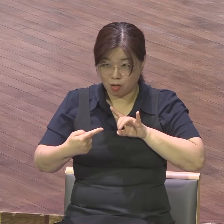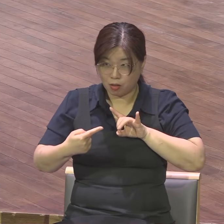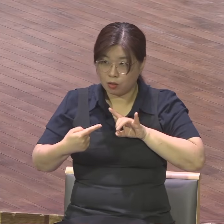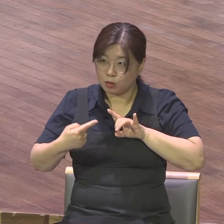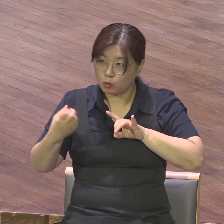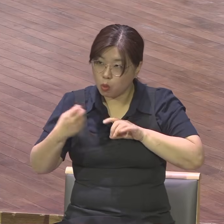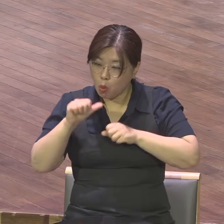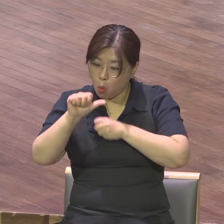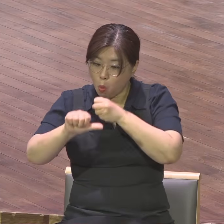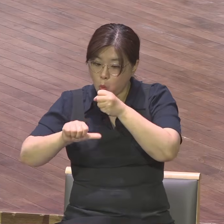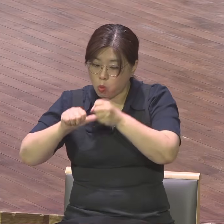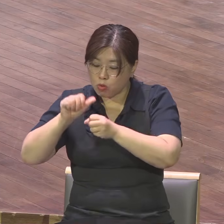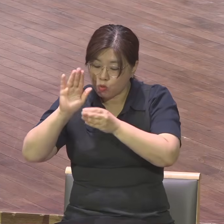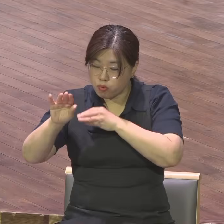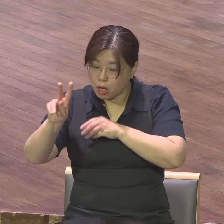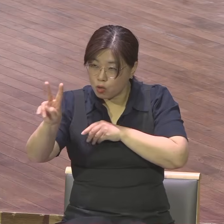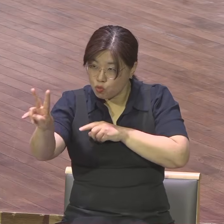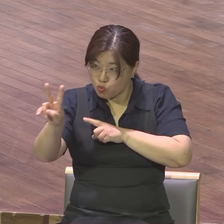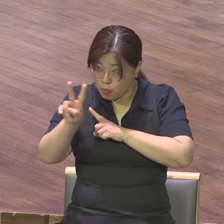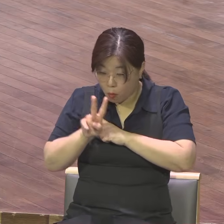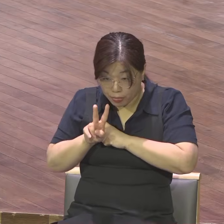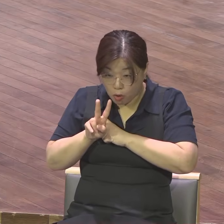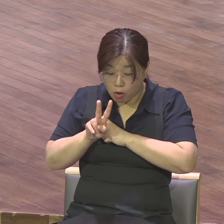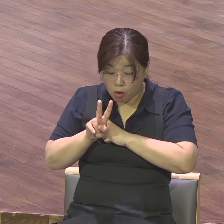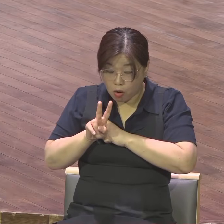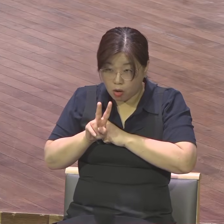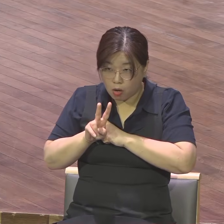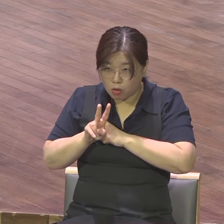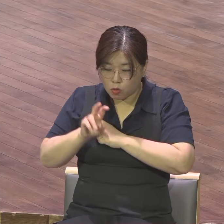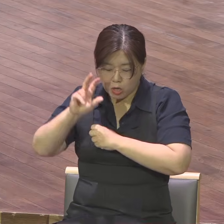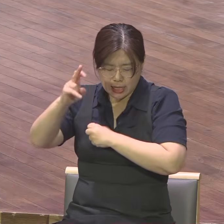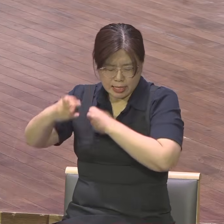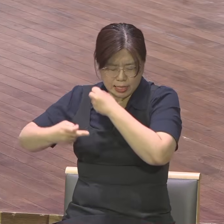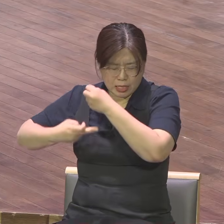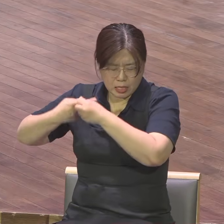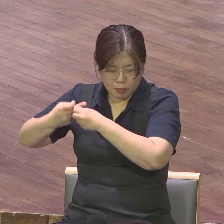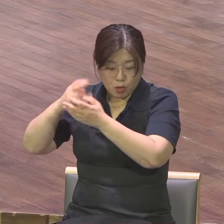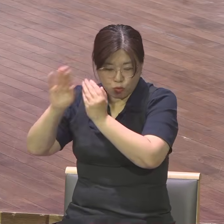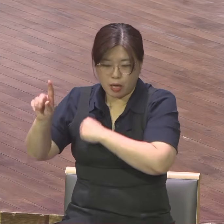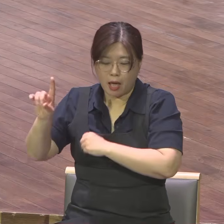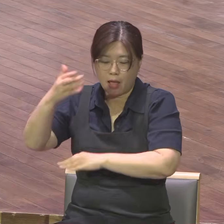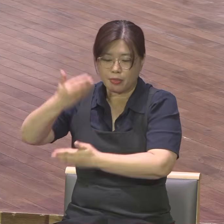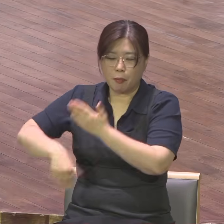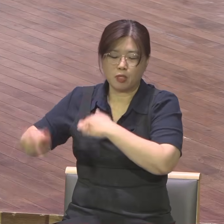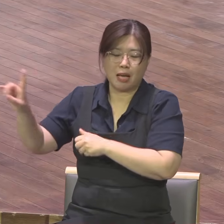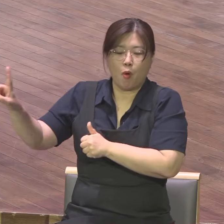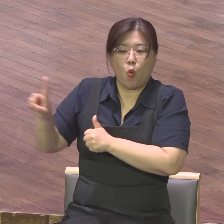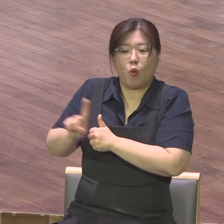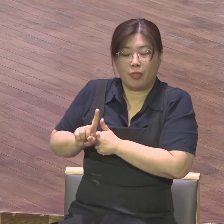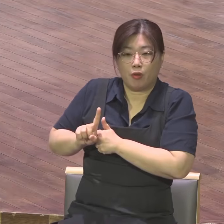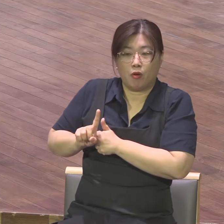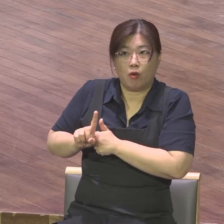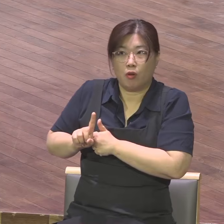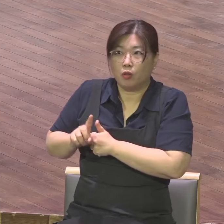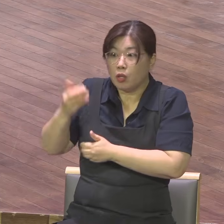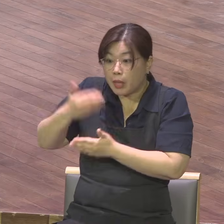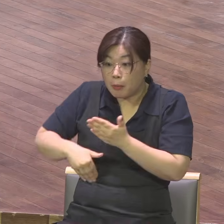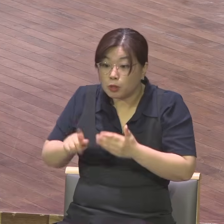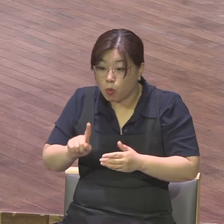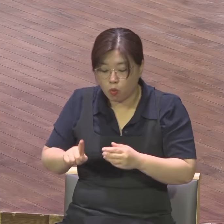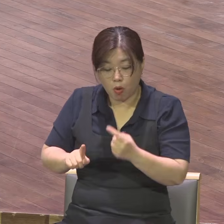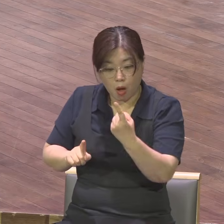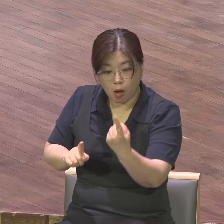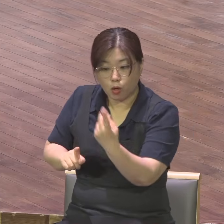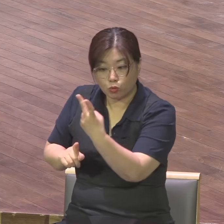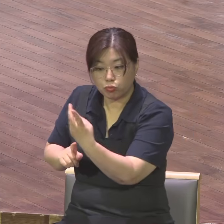12년 후에 세 번째 친구 돌아왔어요. 그리고 뮬러가 죽기 직전에 네 번째 친구